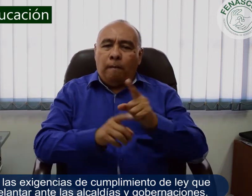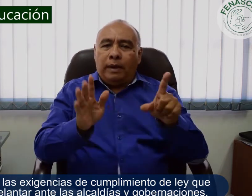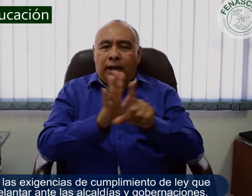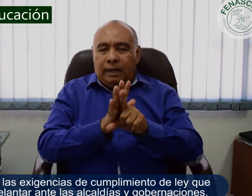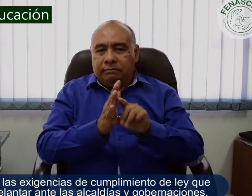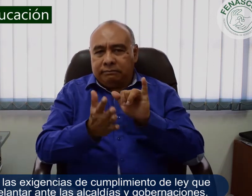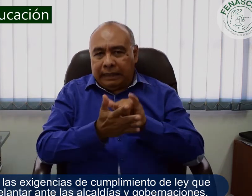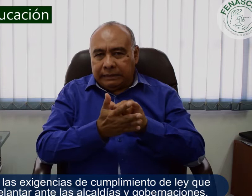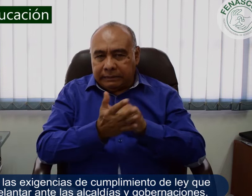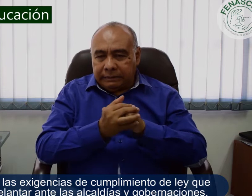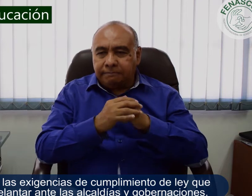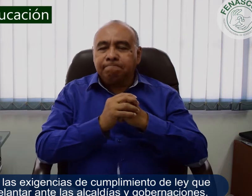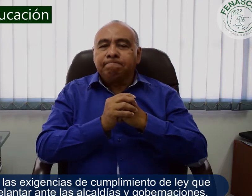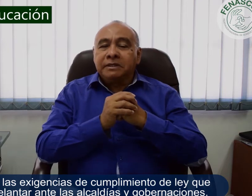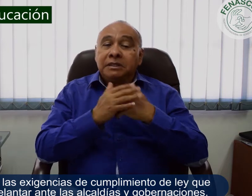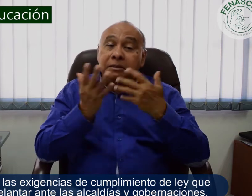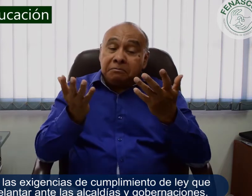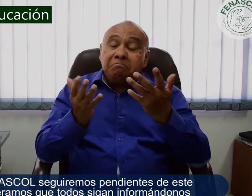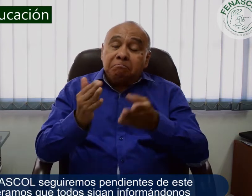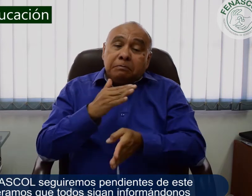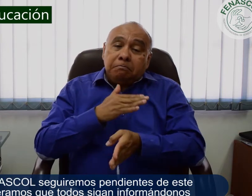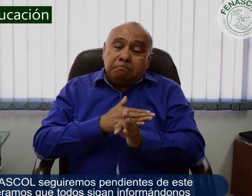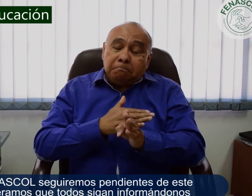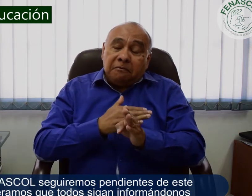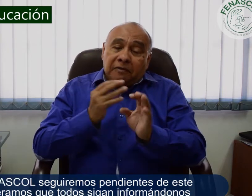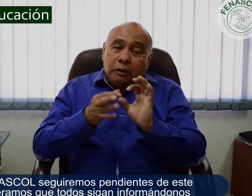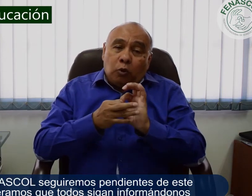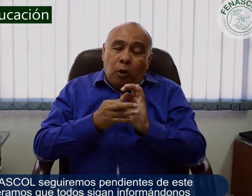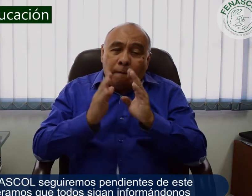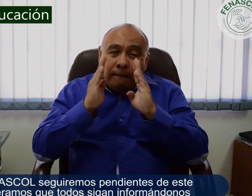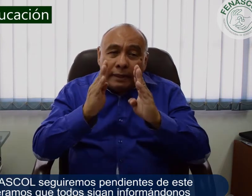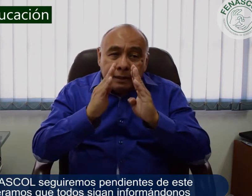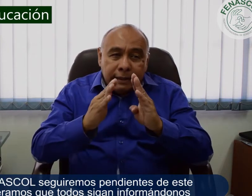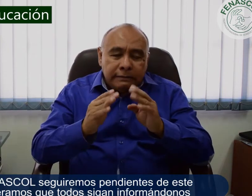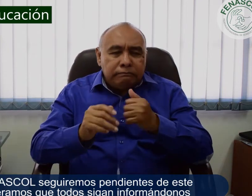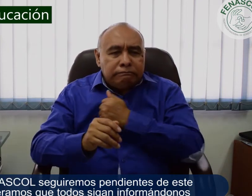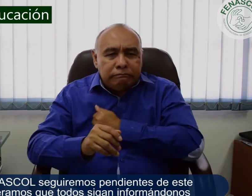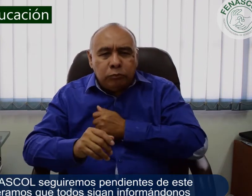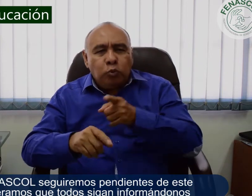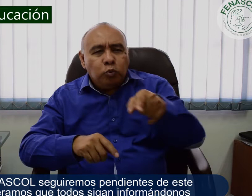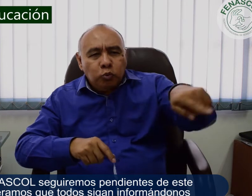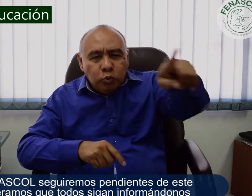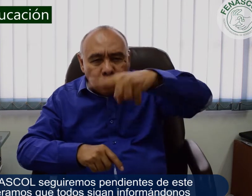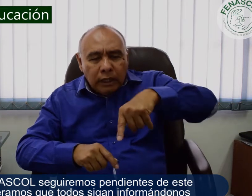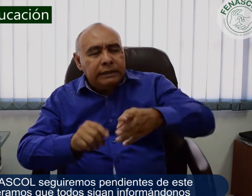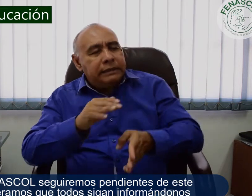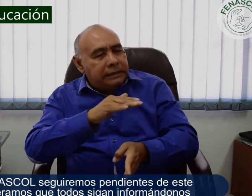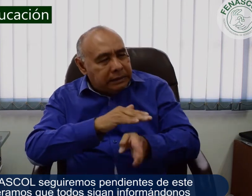a adelantar ante las alcaldías y gobernaciones. Desde FENASCOL seguiremos pendientes de este tema. Esperamos que todos